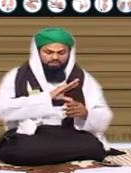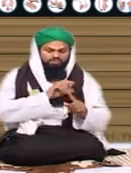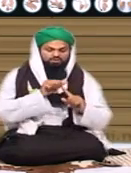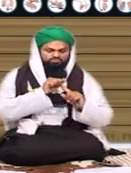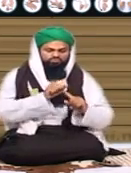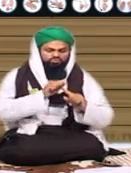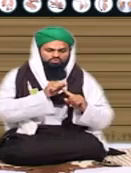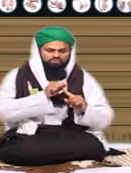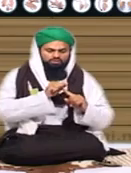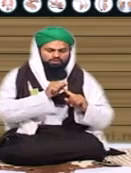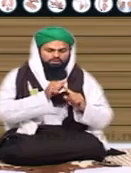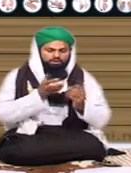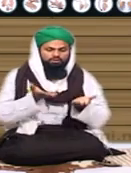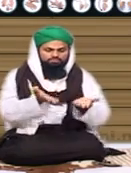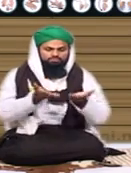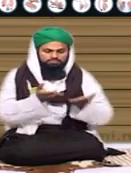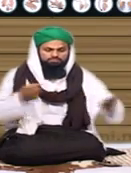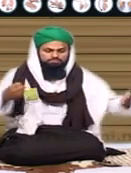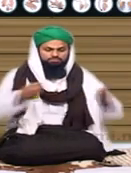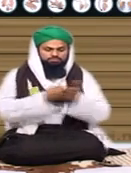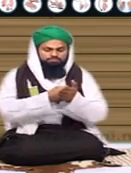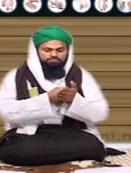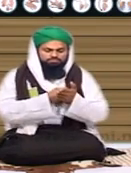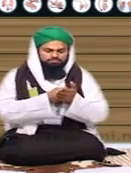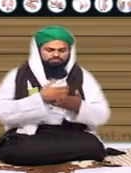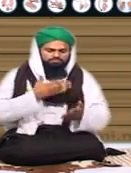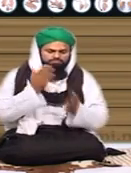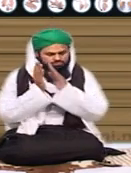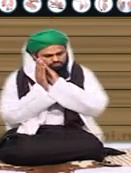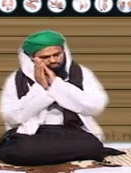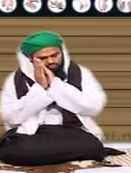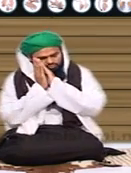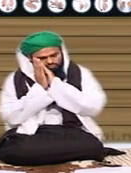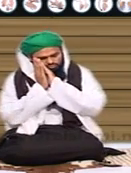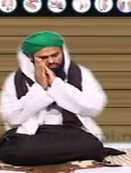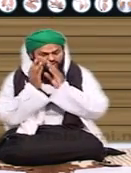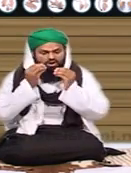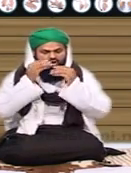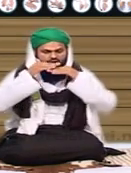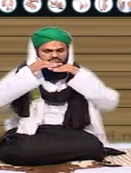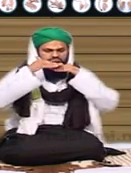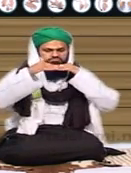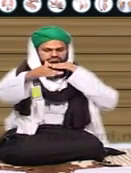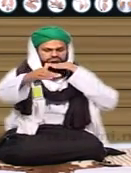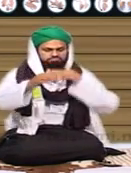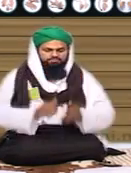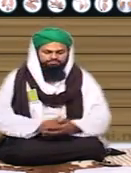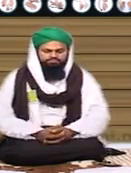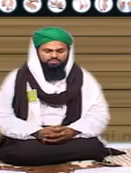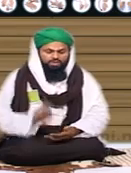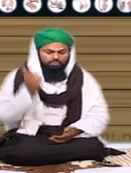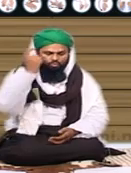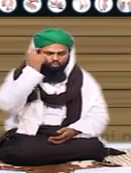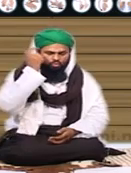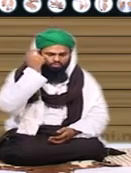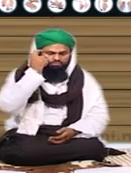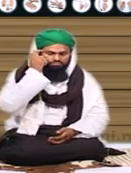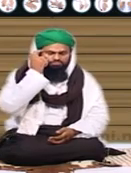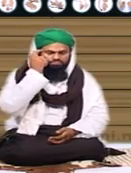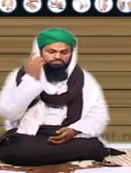کے سائے تلے, حشر تک سوتا رہے گا خاک کے سائے. تو پیارے سائے بھائیوں ذرا